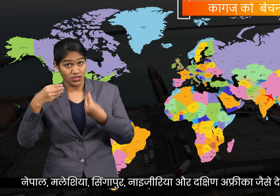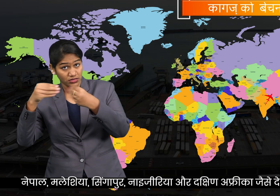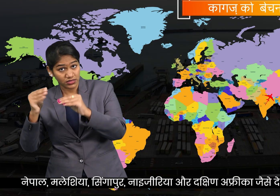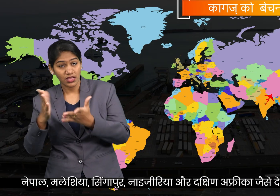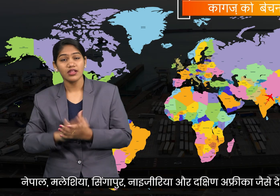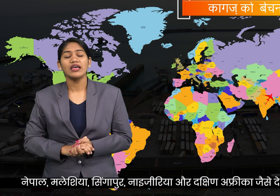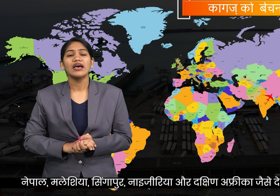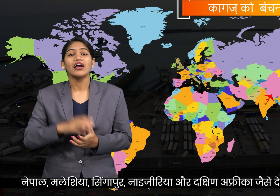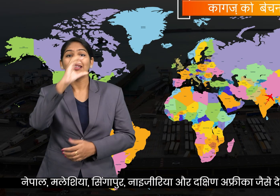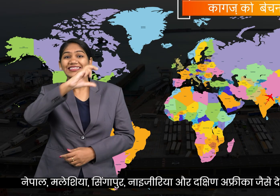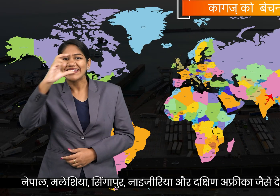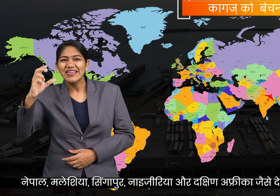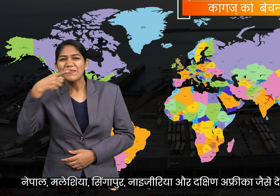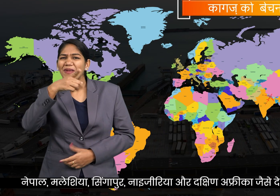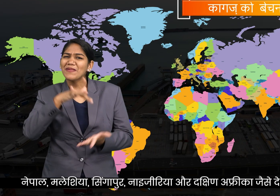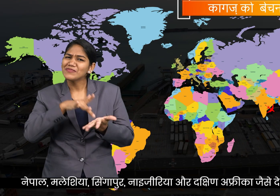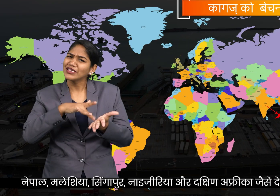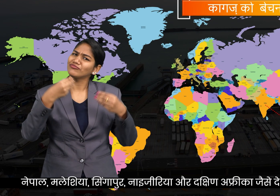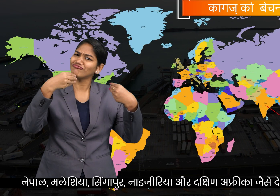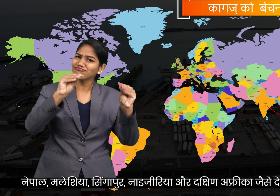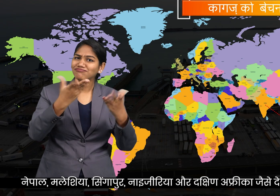नेपाल, मलेशिया,